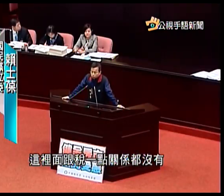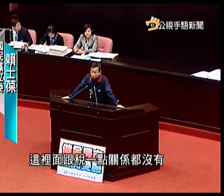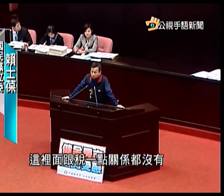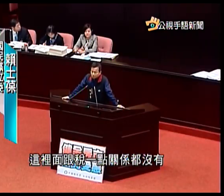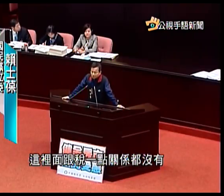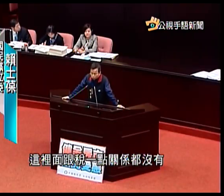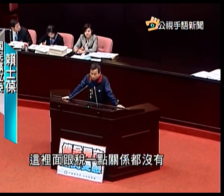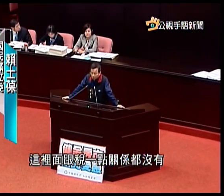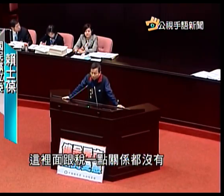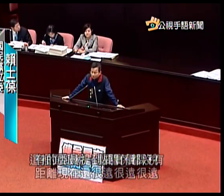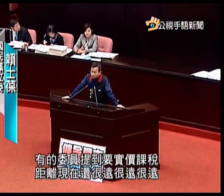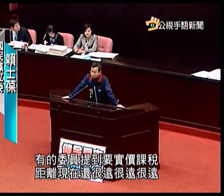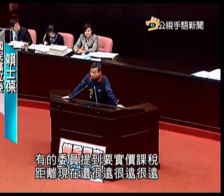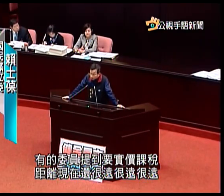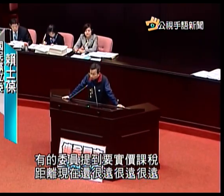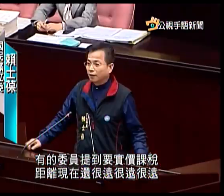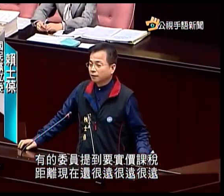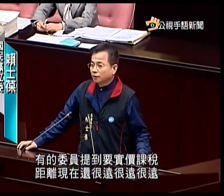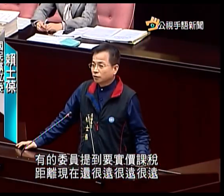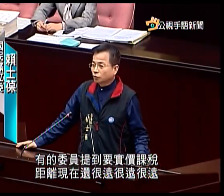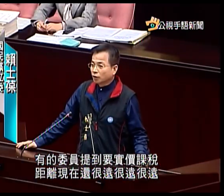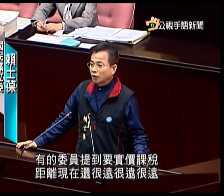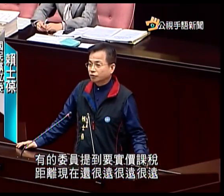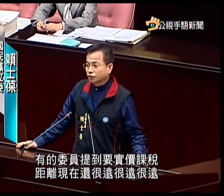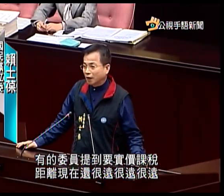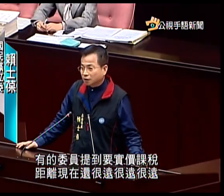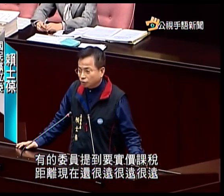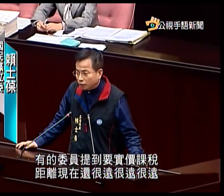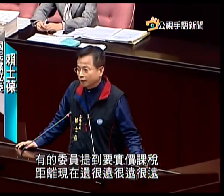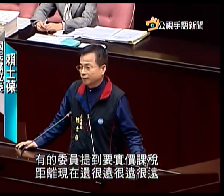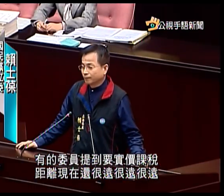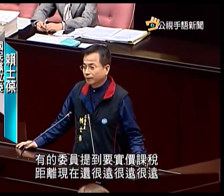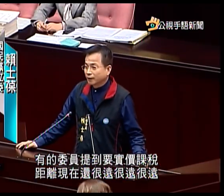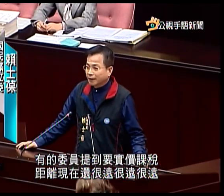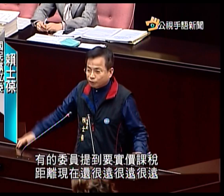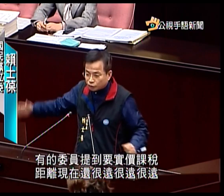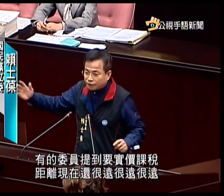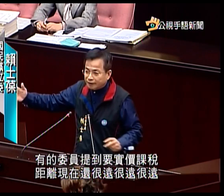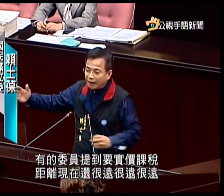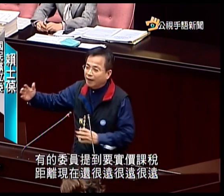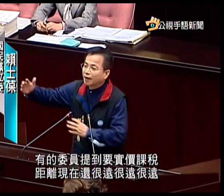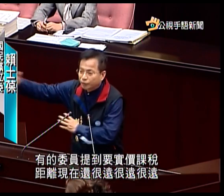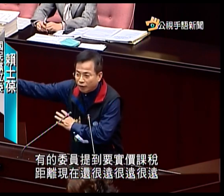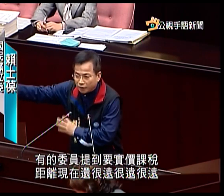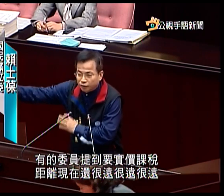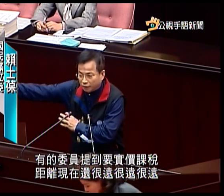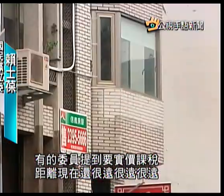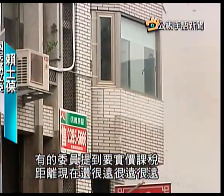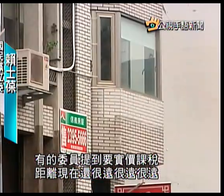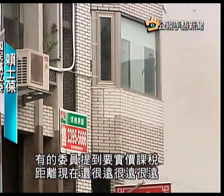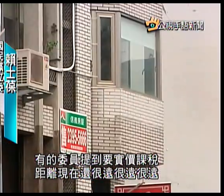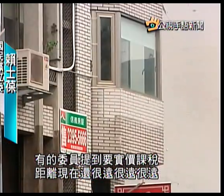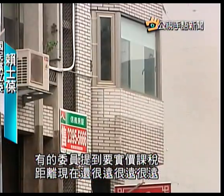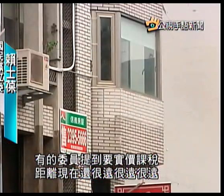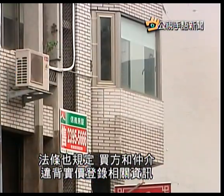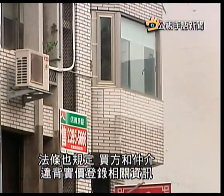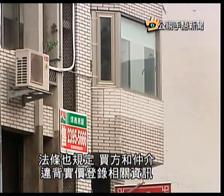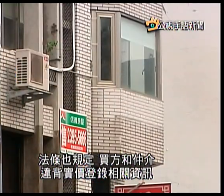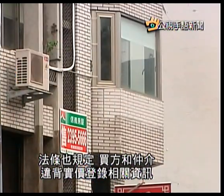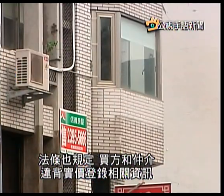没有。有的委员候选人提到说要实价课税，那距离现在还很远很远很远。 法条也规定，买方和中介